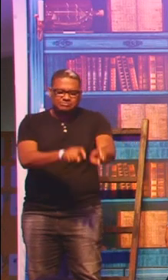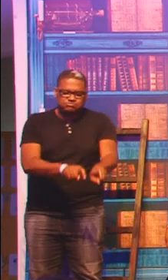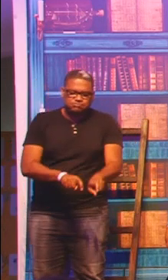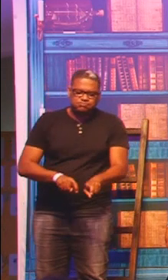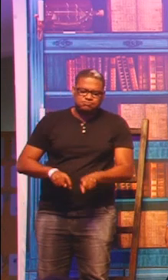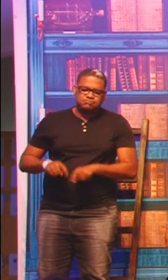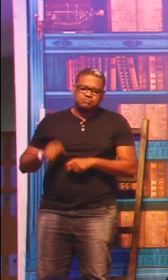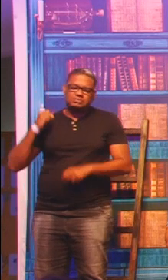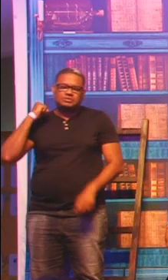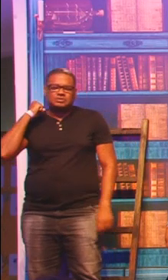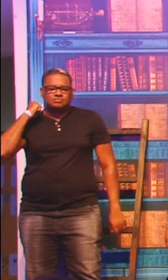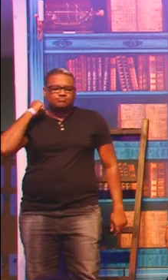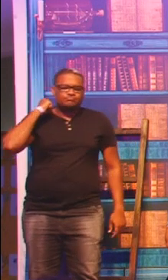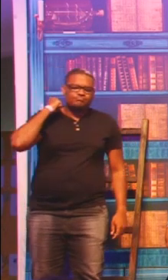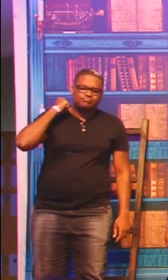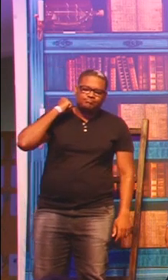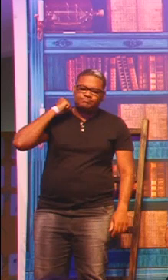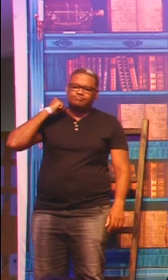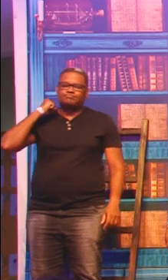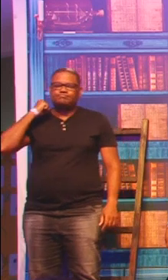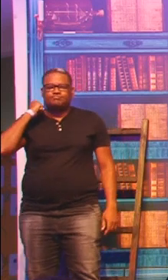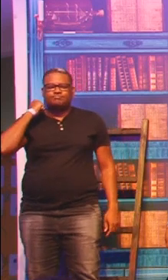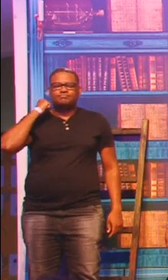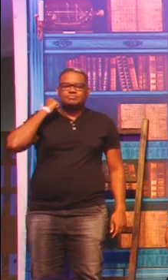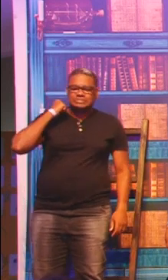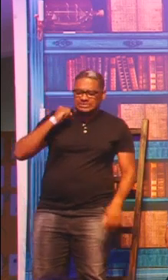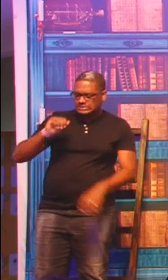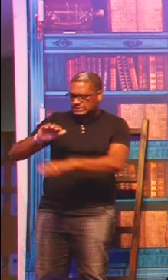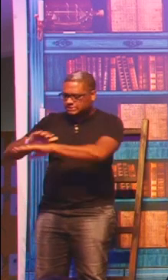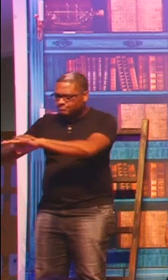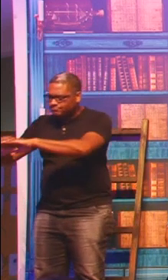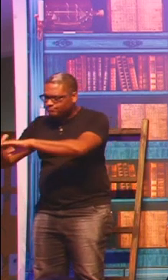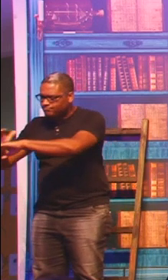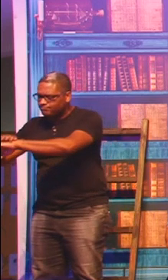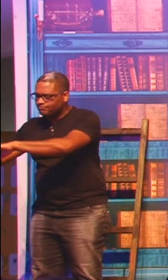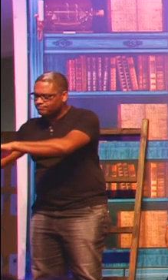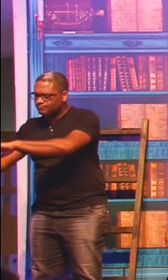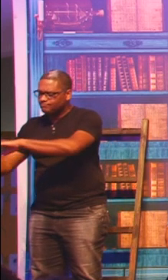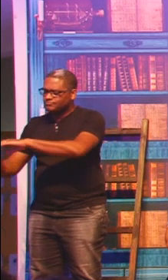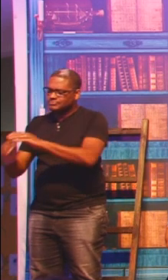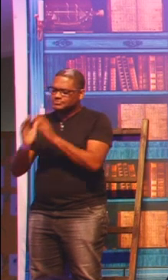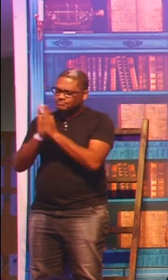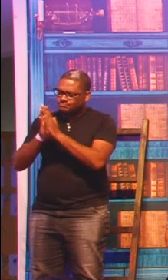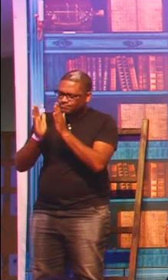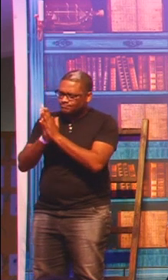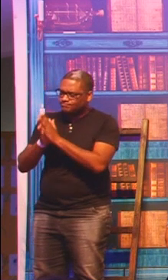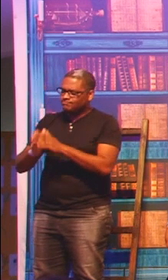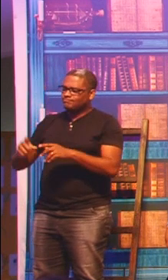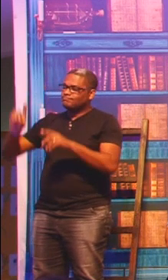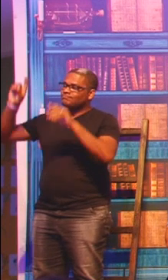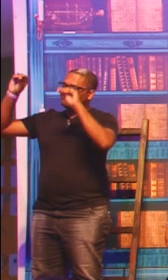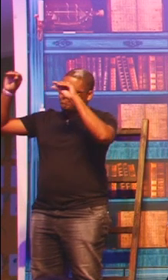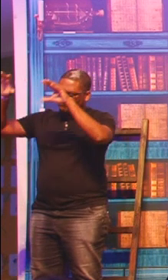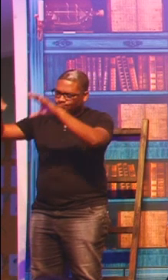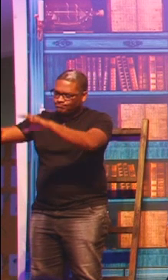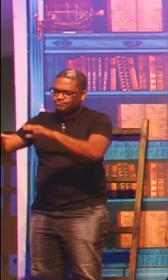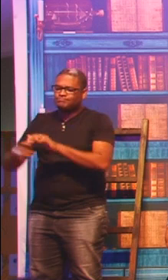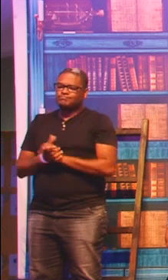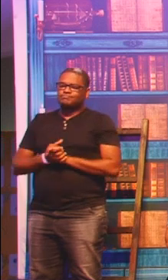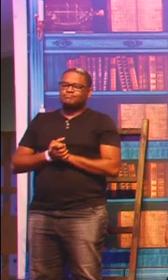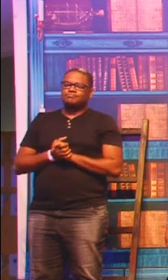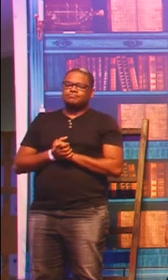seus instrumentos, depois de passar a mão nas nossas cabeças, com suas preces sussurradas aos encantados.